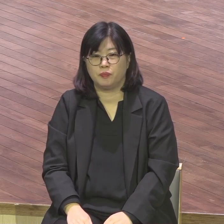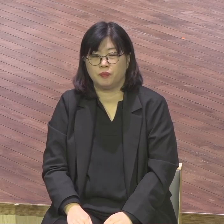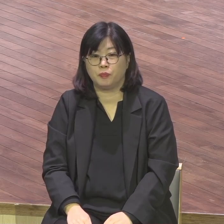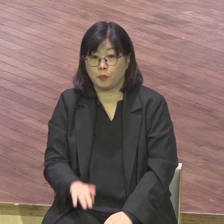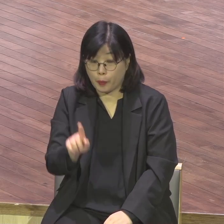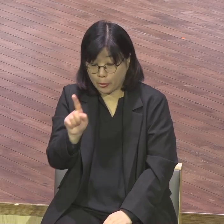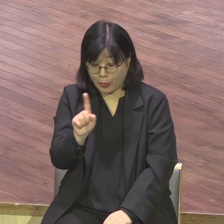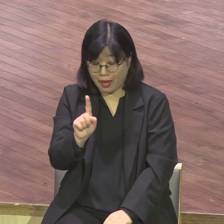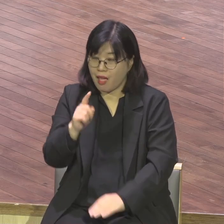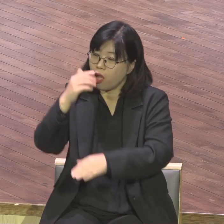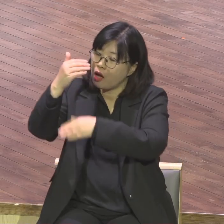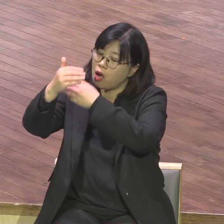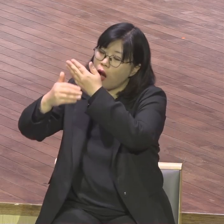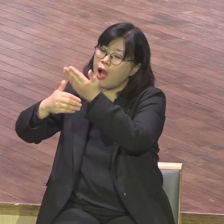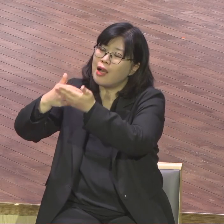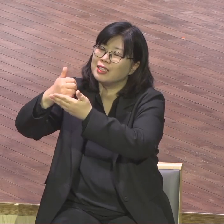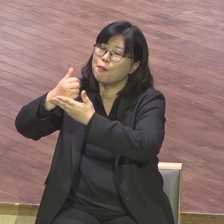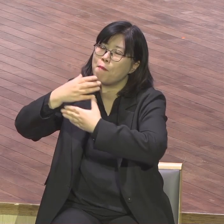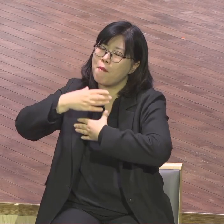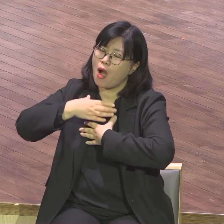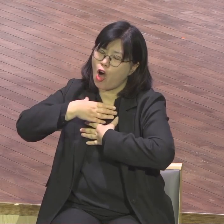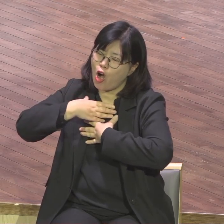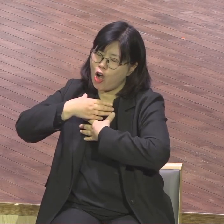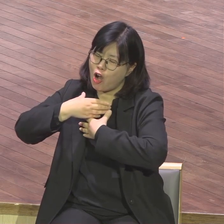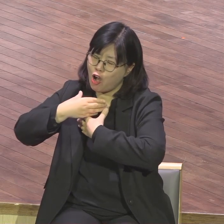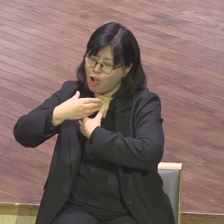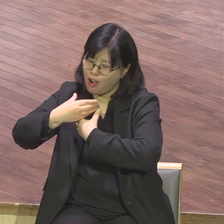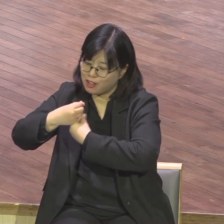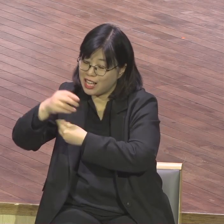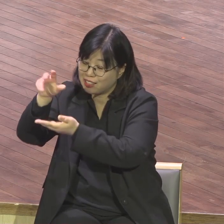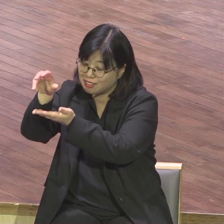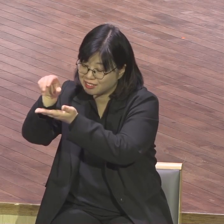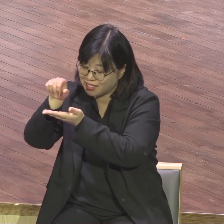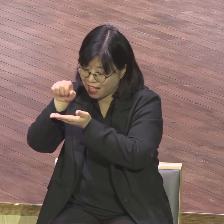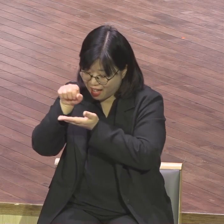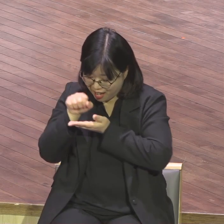하나님의 평강을 체험한 자들이 살아가야 될